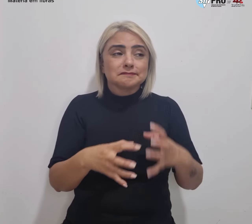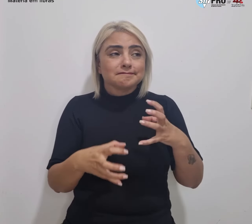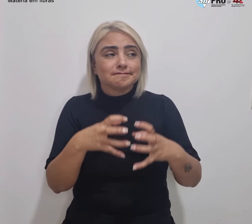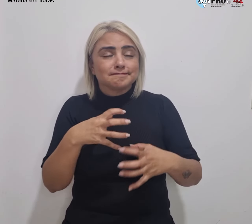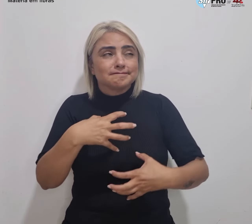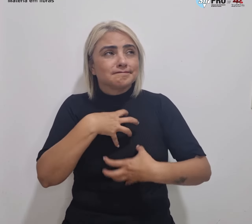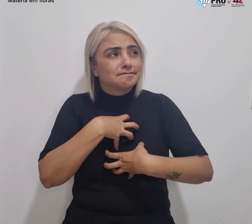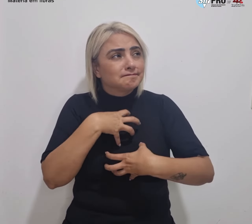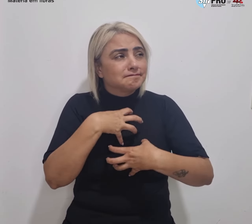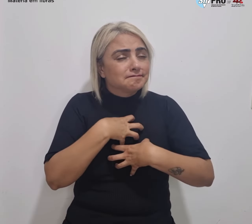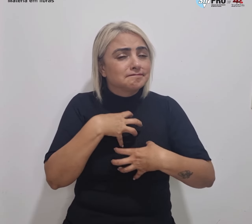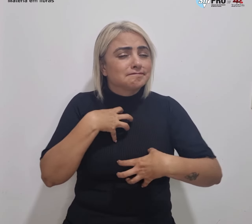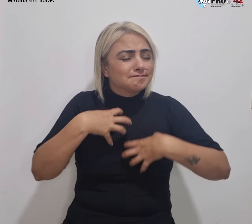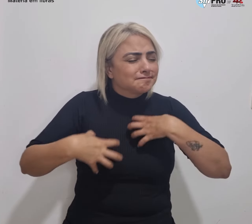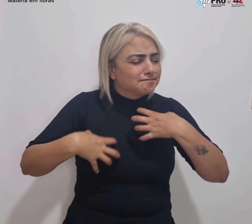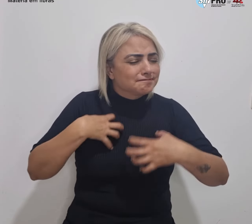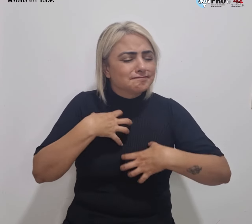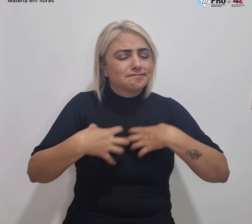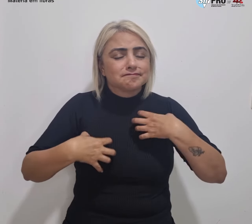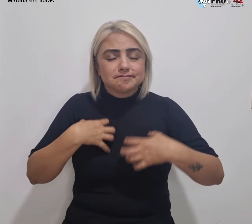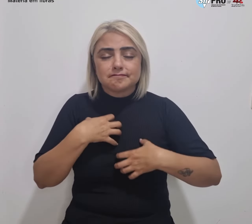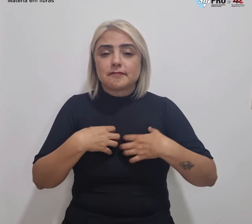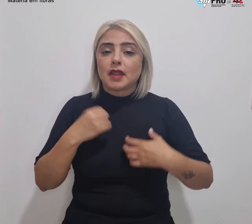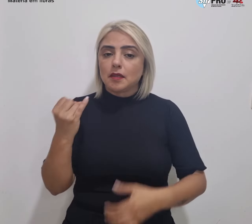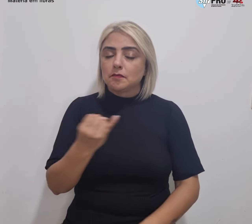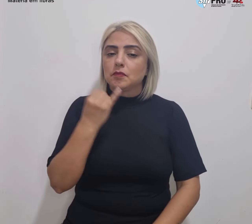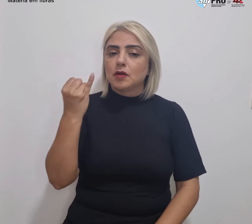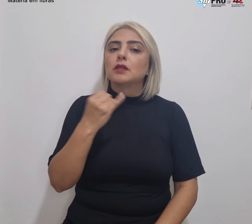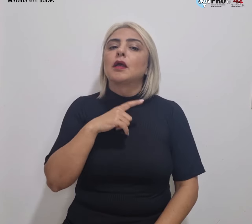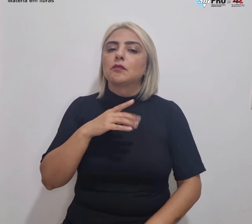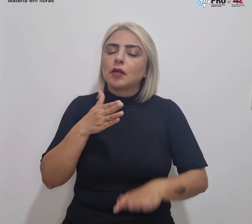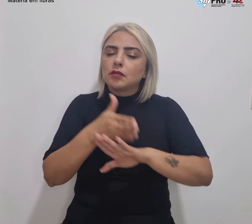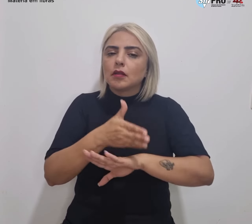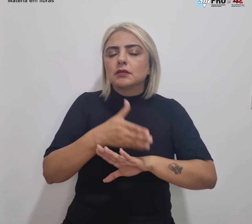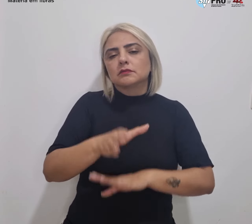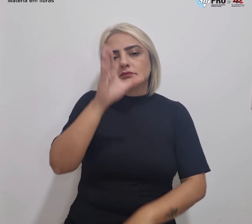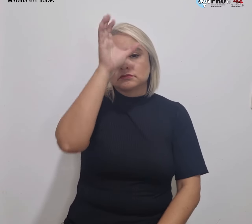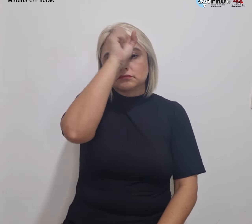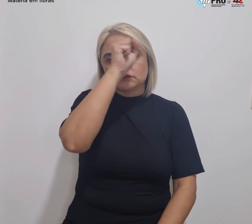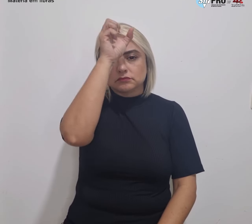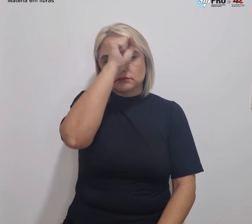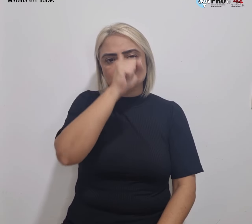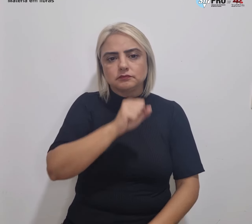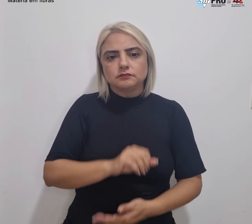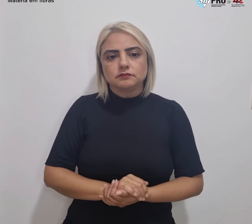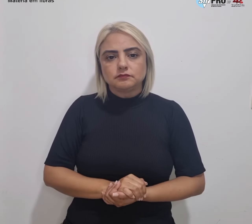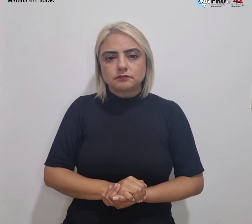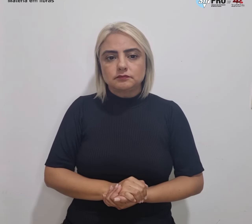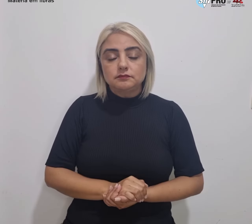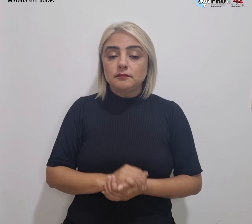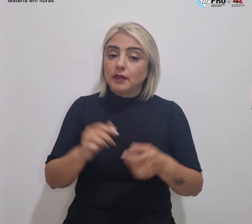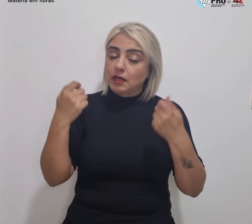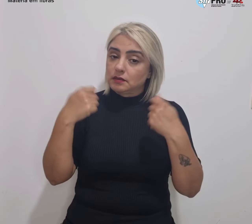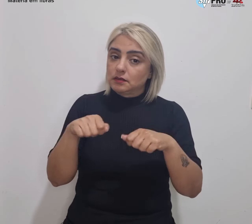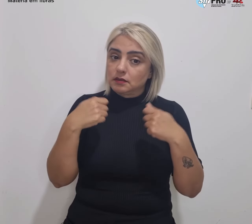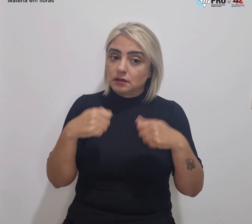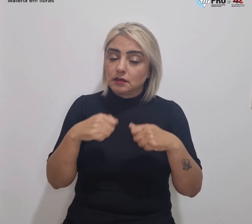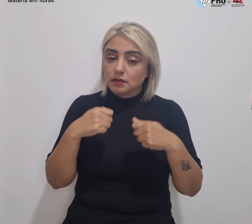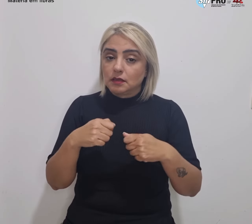emocionais significativos que podem interferir na aprendizagem a necessidade de se combater